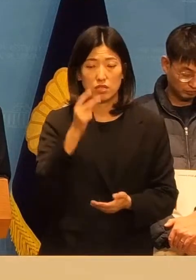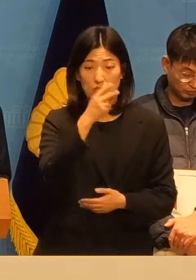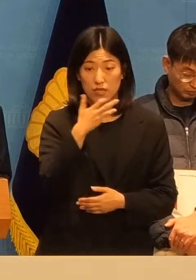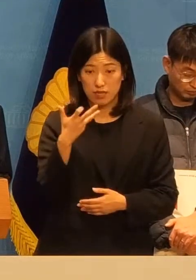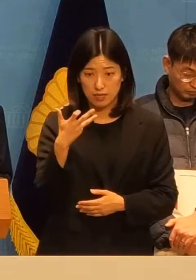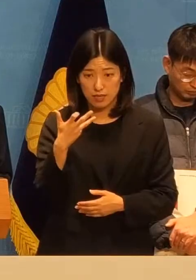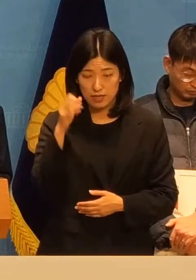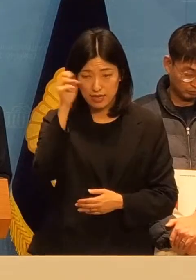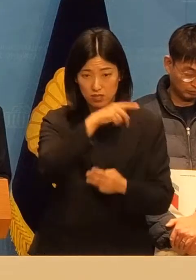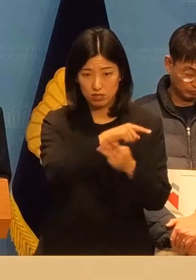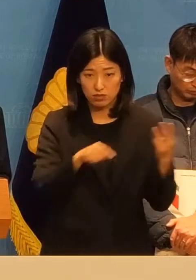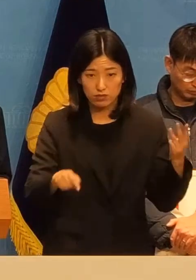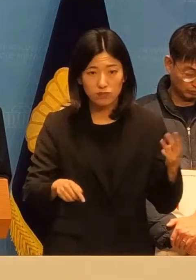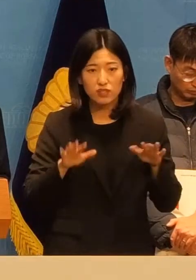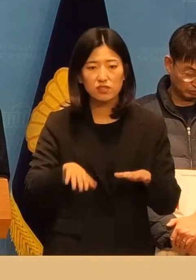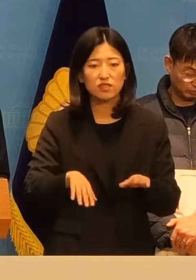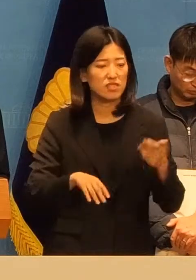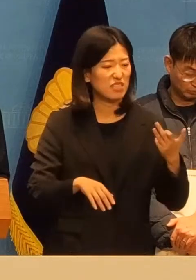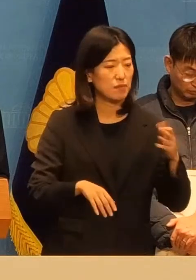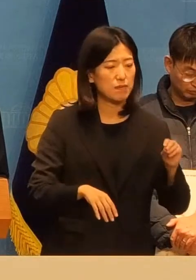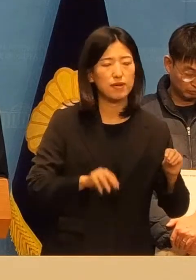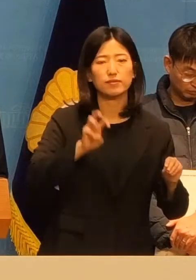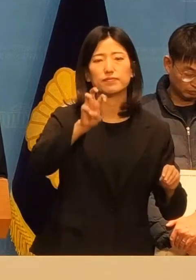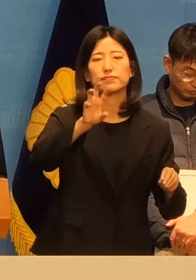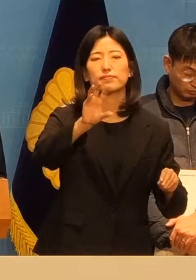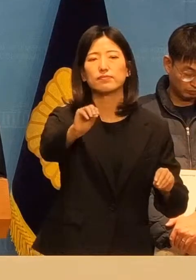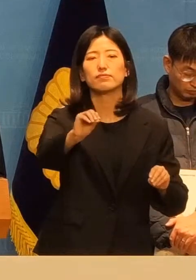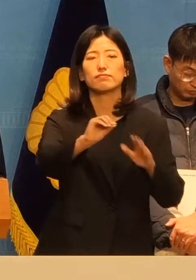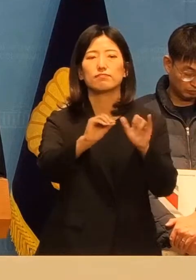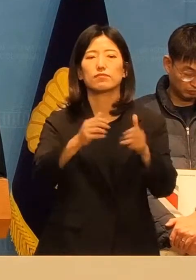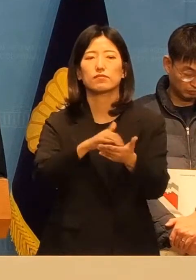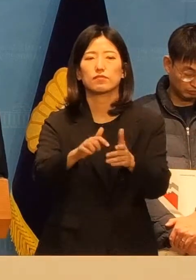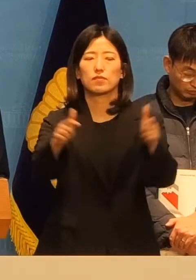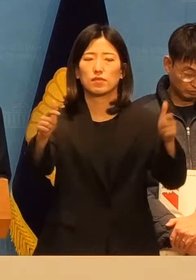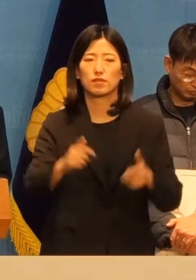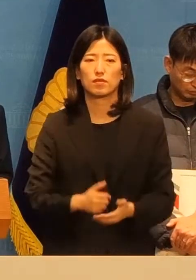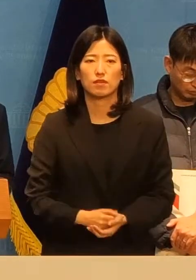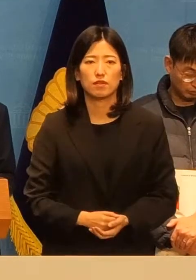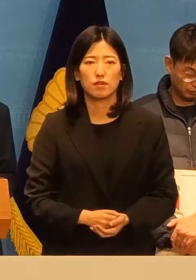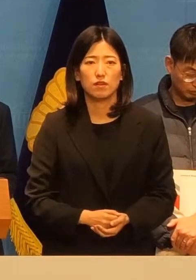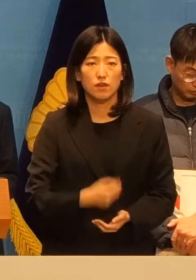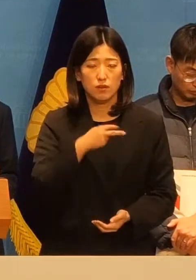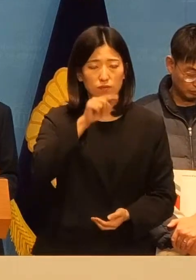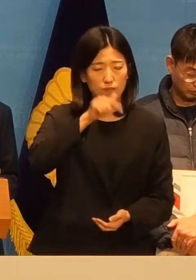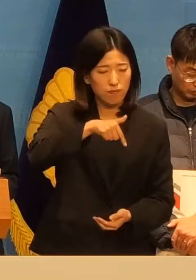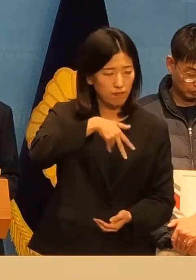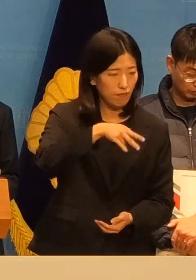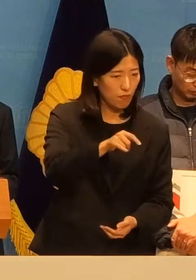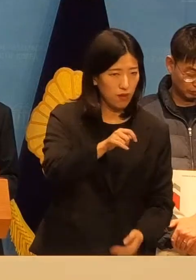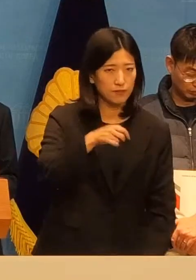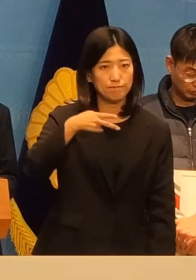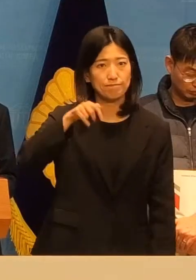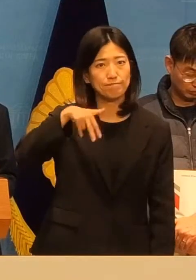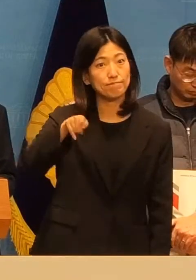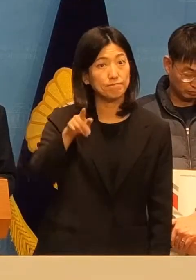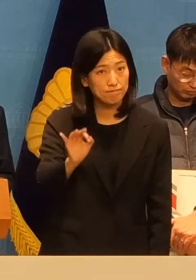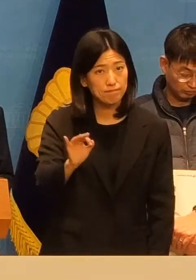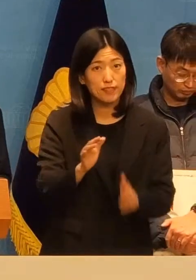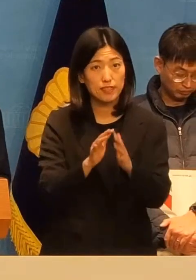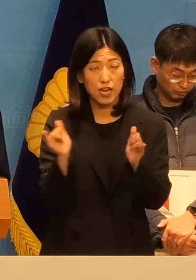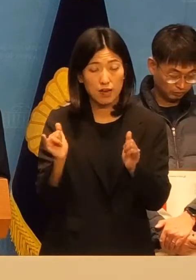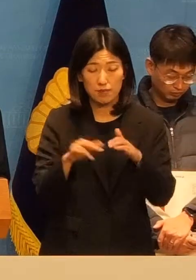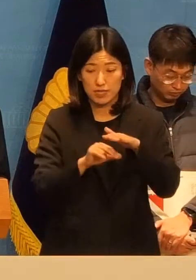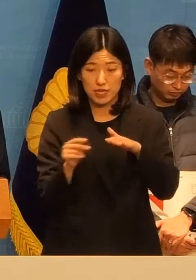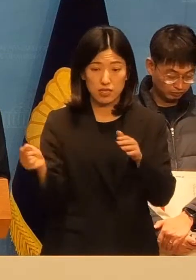18만에서 2025년 30만으로 늘고 양주 덕계역, 덕정역 일평균 승객수는